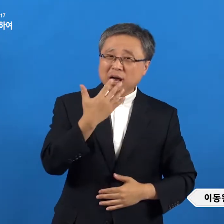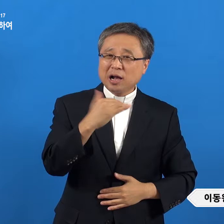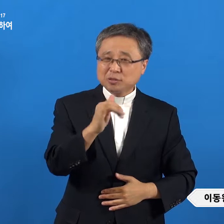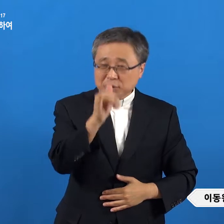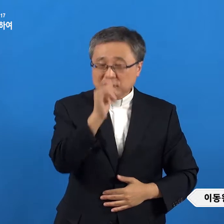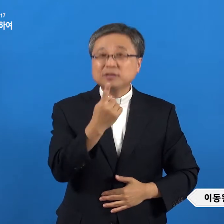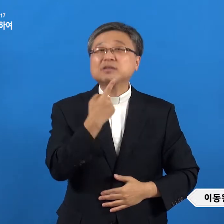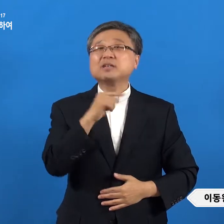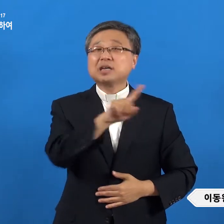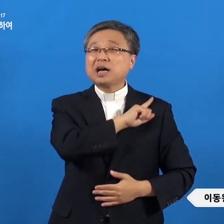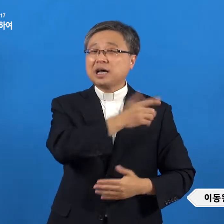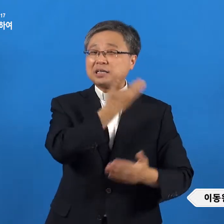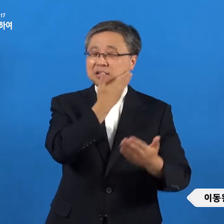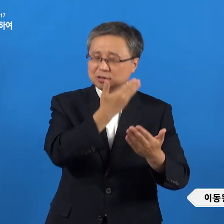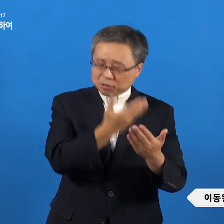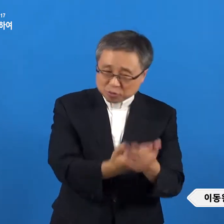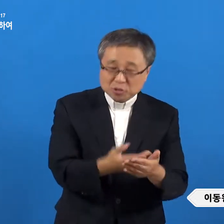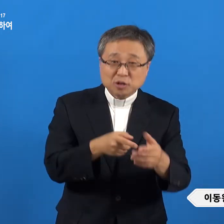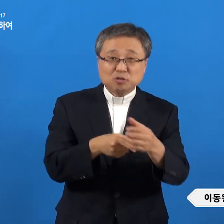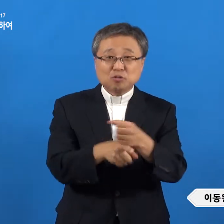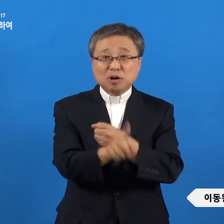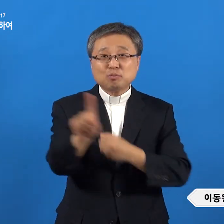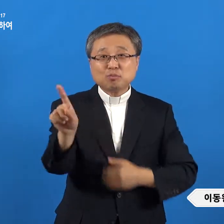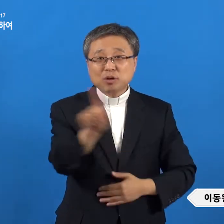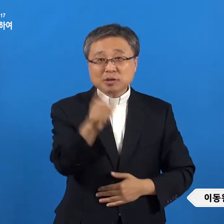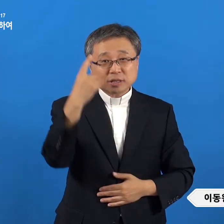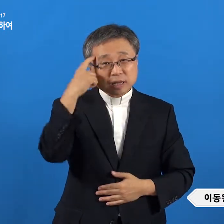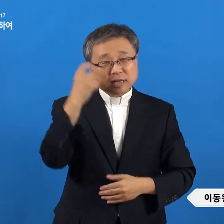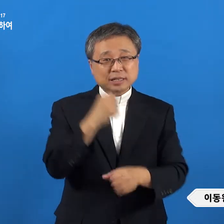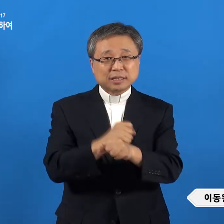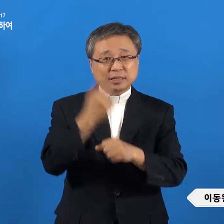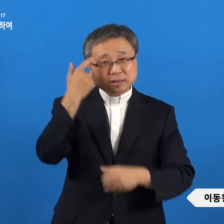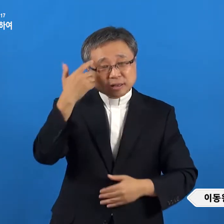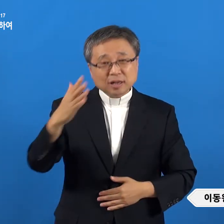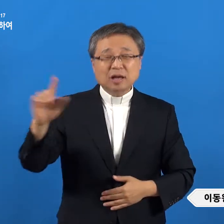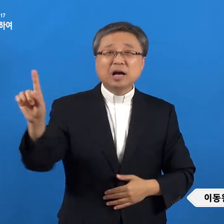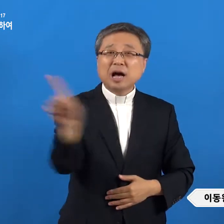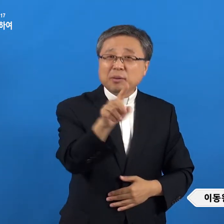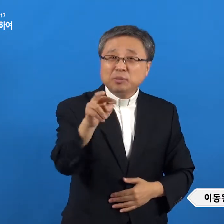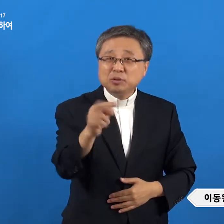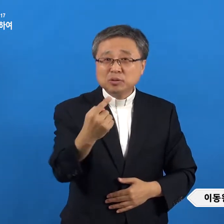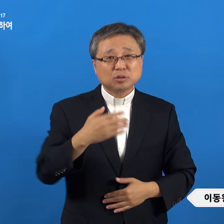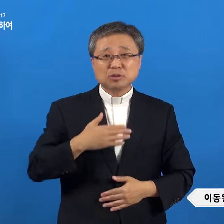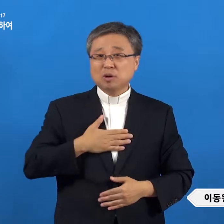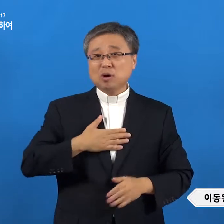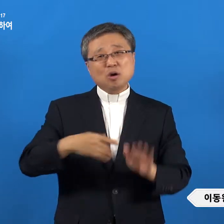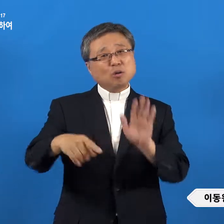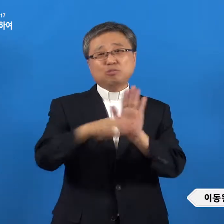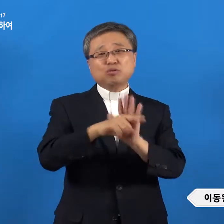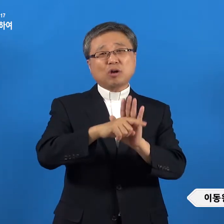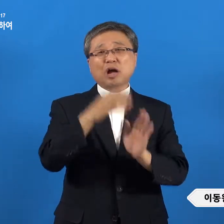가장 중요한 원인이 뭐라고 생각하십니까? 아무도 부정할 수 없었던 그분의 선한